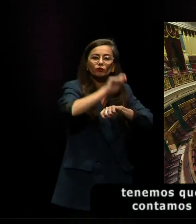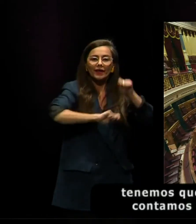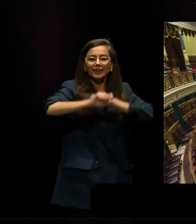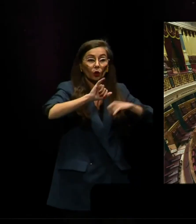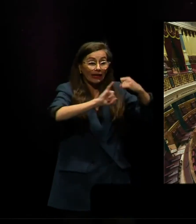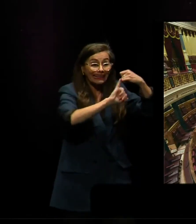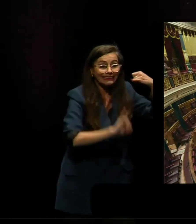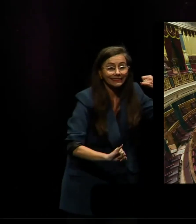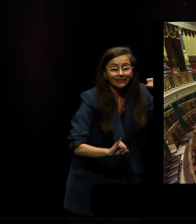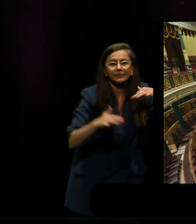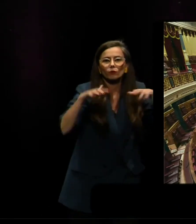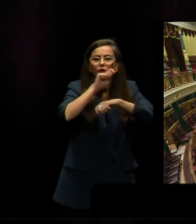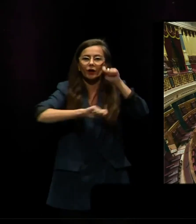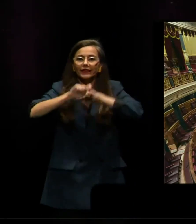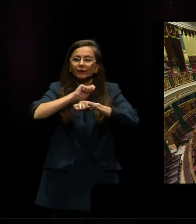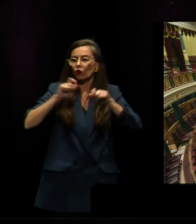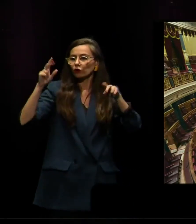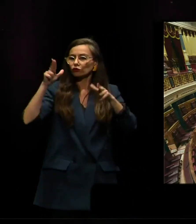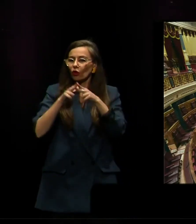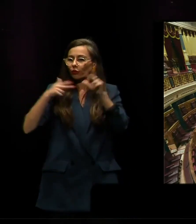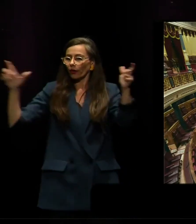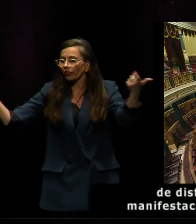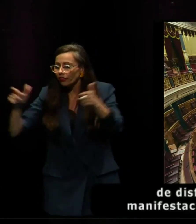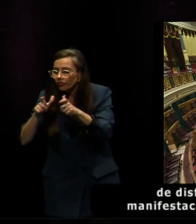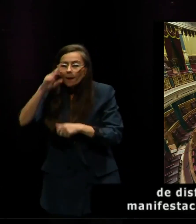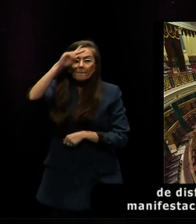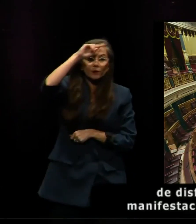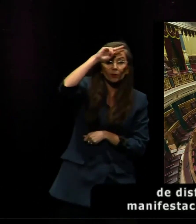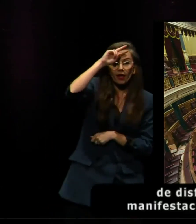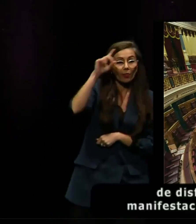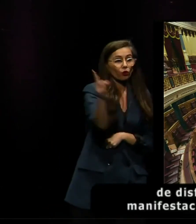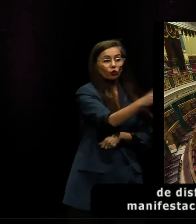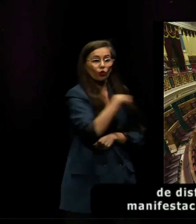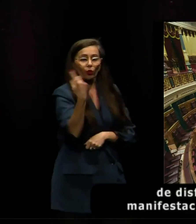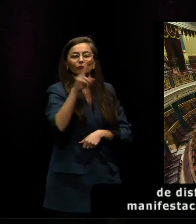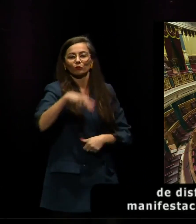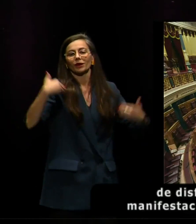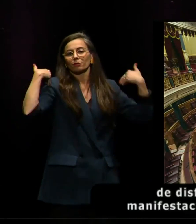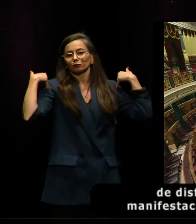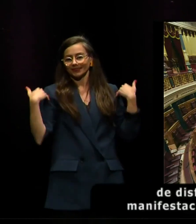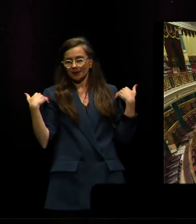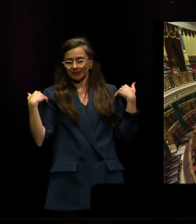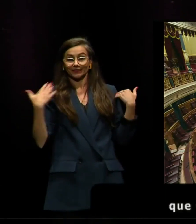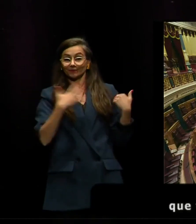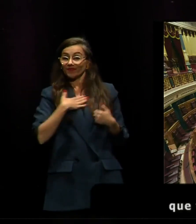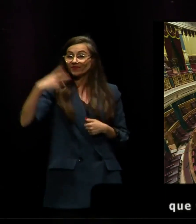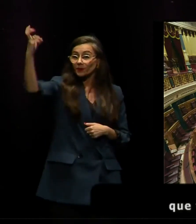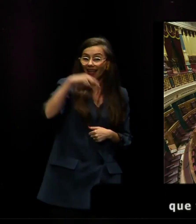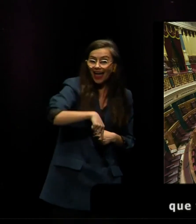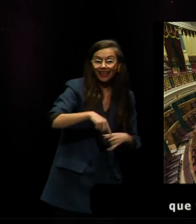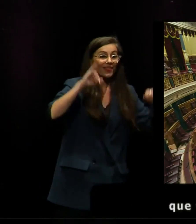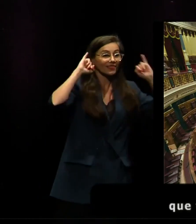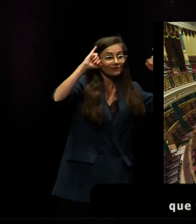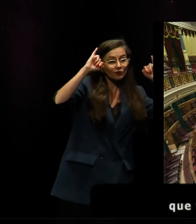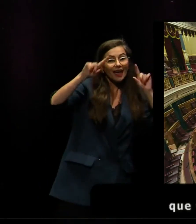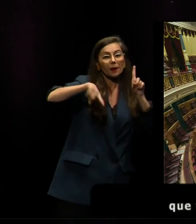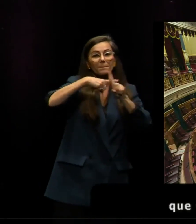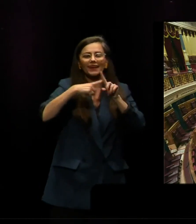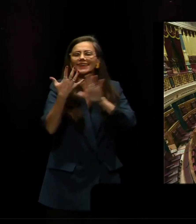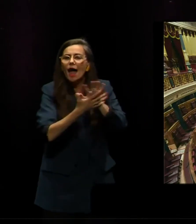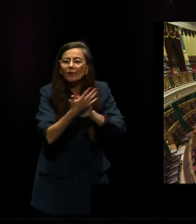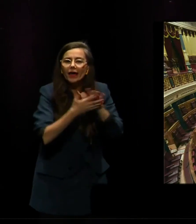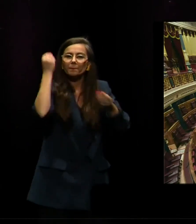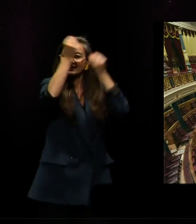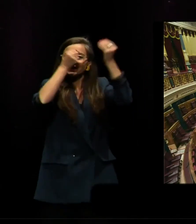tenemos, pero, como digo, sin perder de vista que vivimos en una situación de crisis, una preocupación que todos tenemos